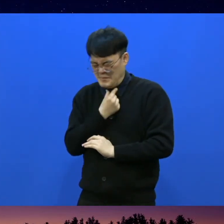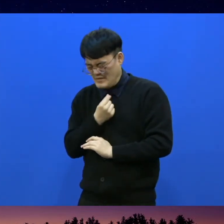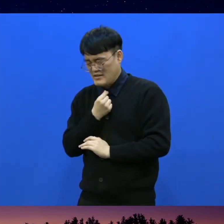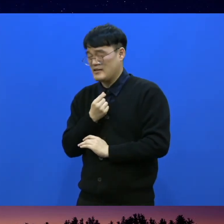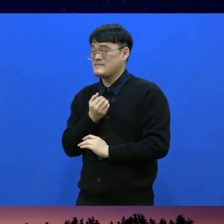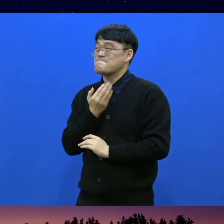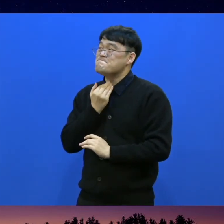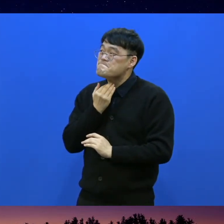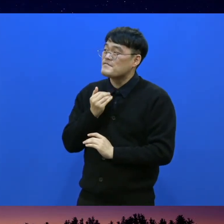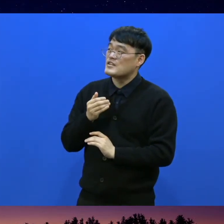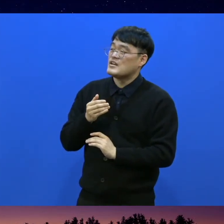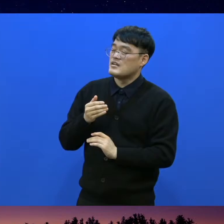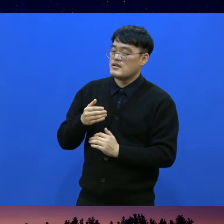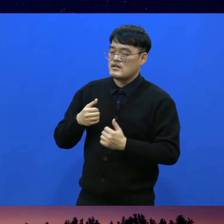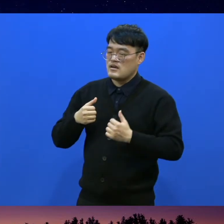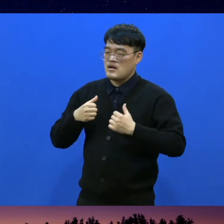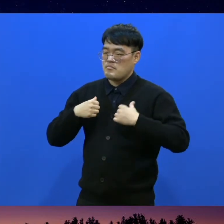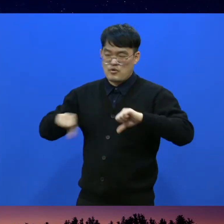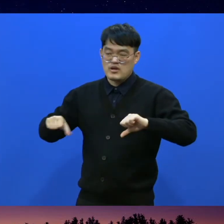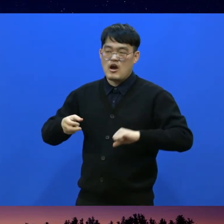않는 기도.